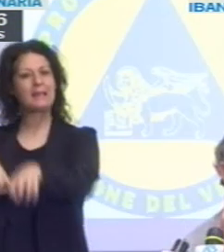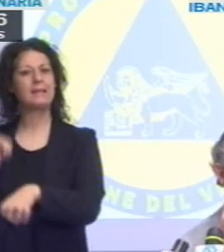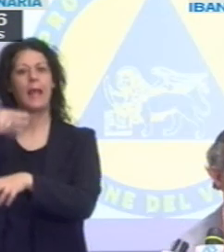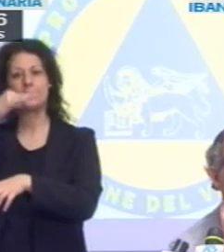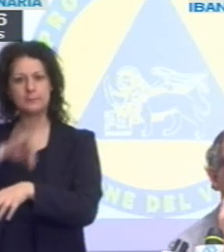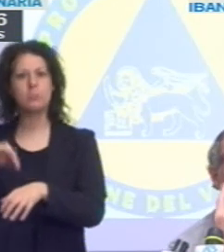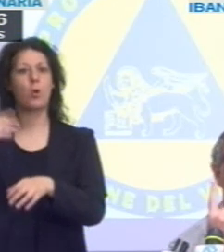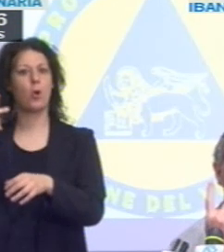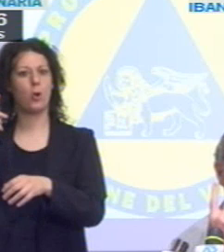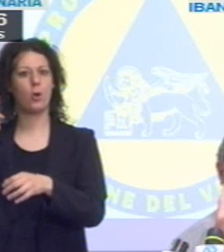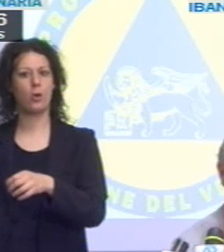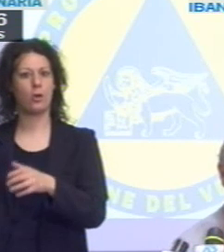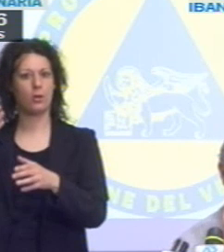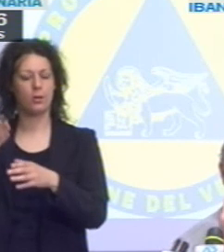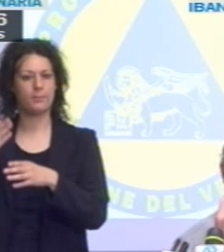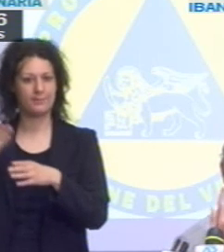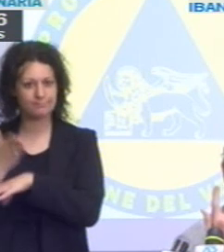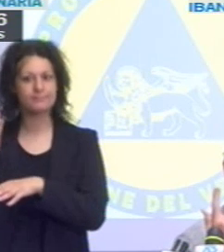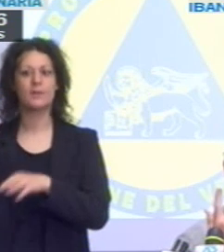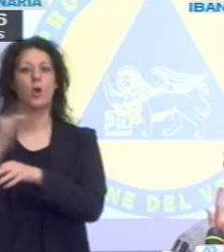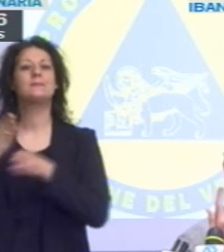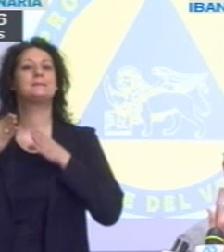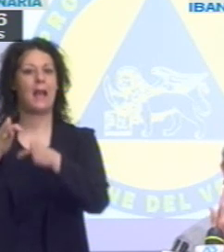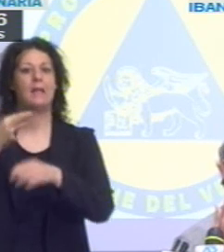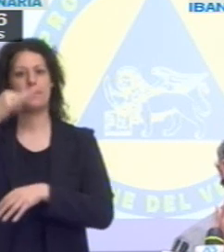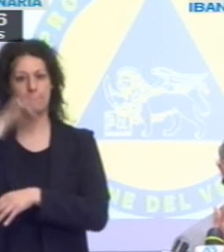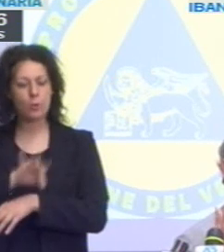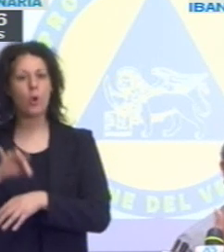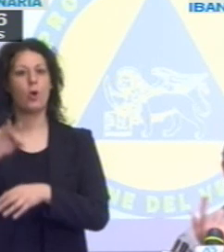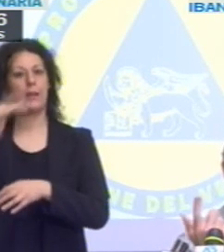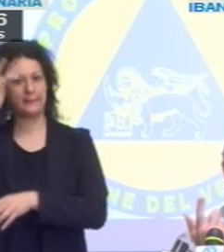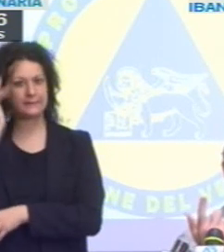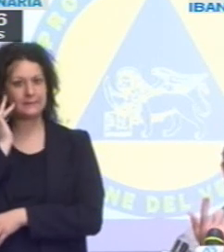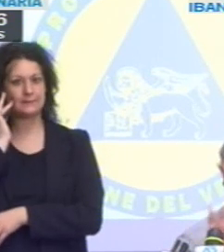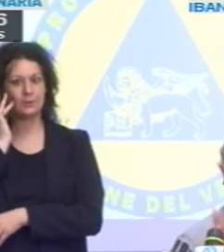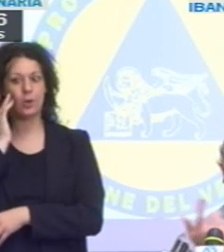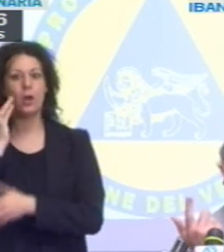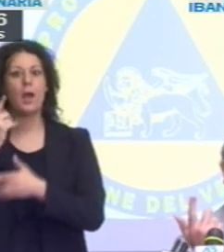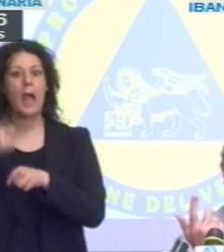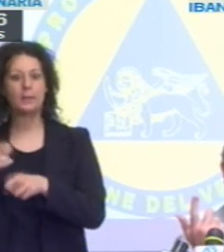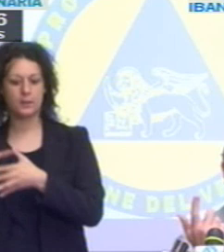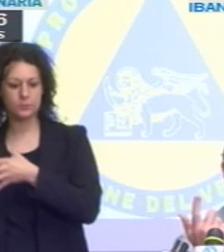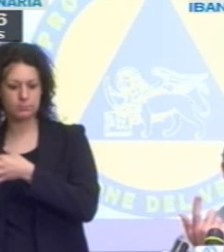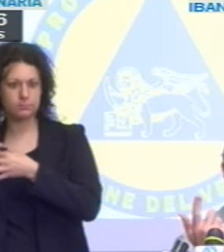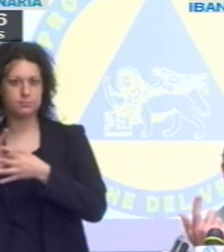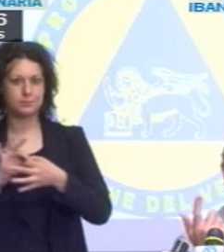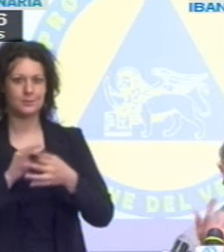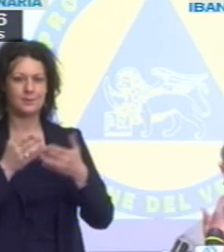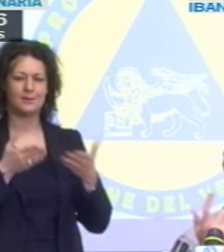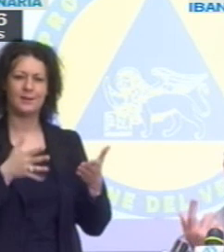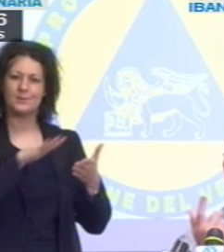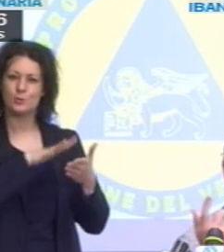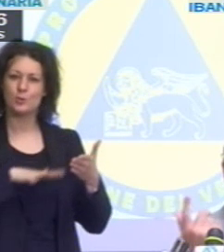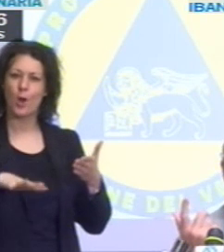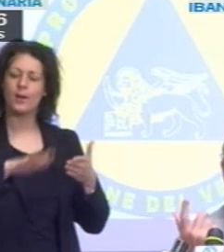lavoro. Oggi la sicurezza del lavoro, dobbiamo ricordare, ci ha posto un'altra questione, che è quella dei lavoratori del mondo della sanità che hanno perso la vita o